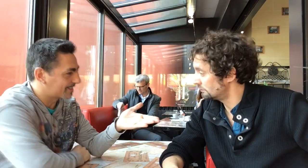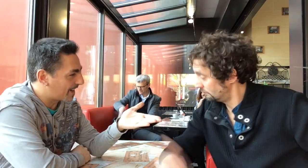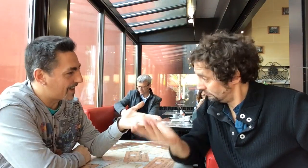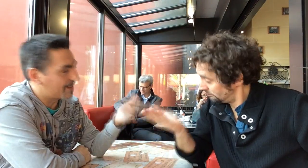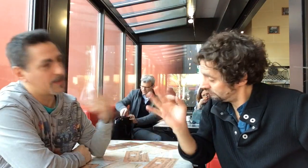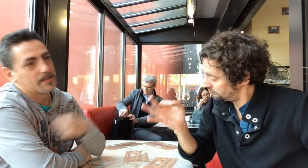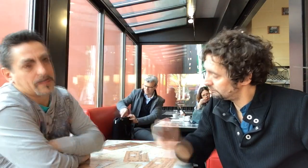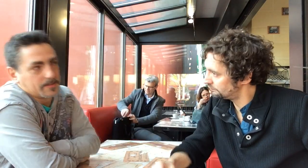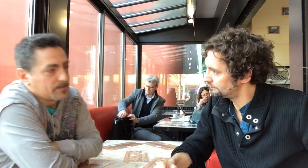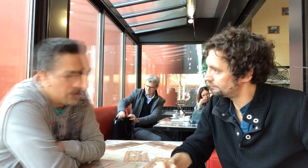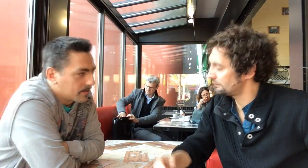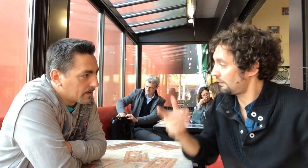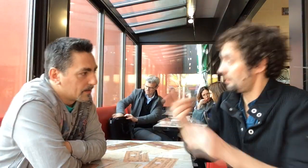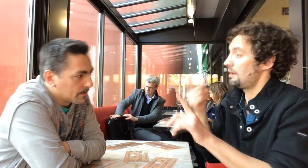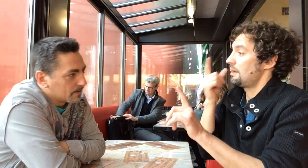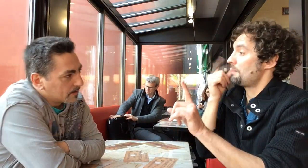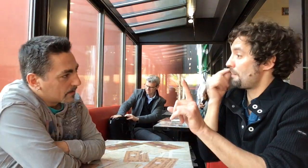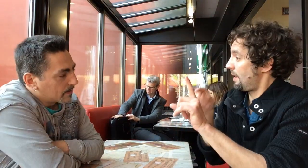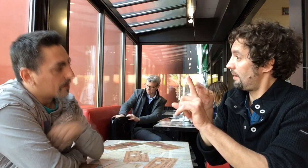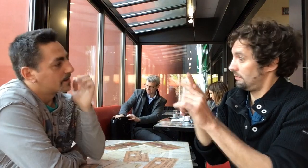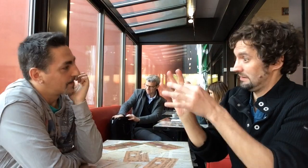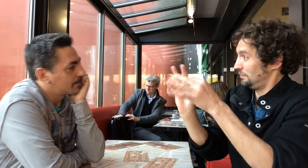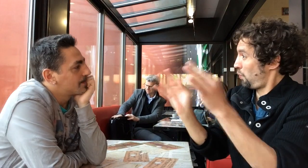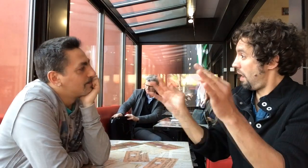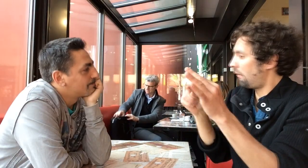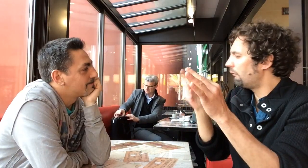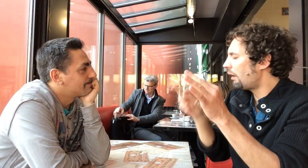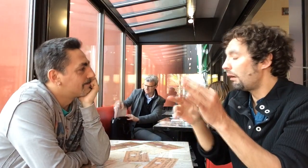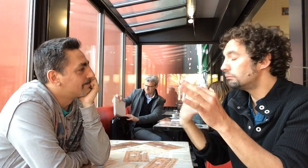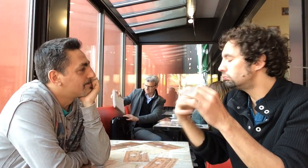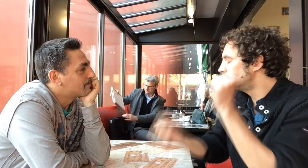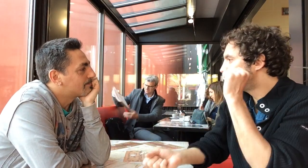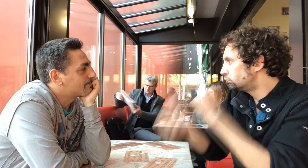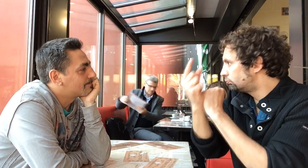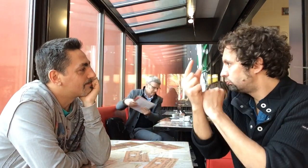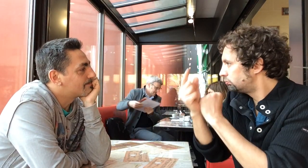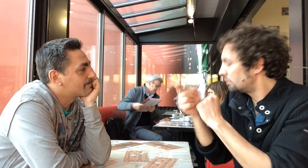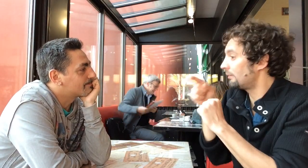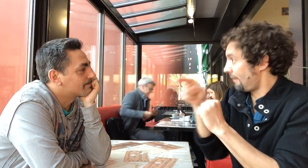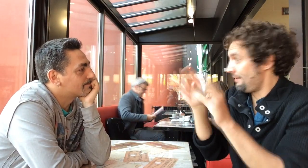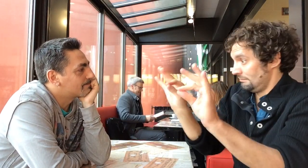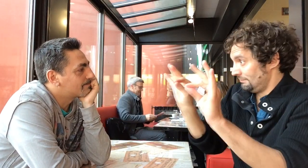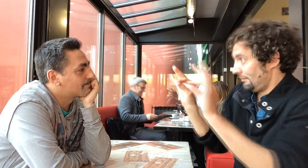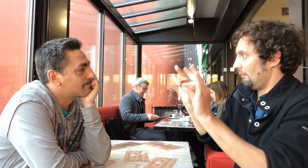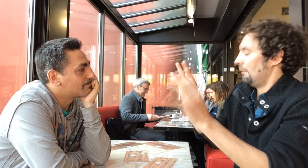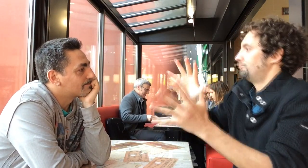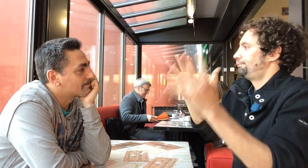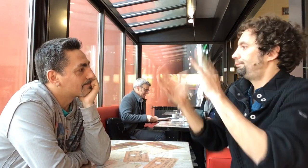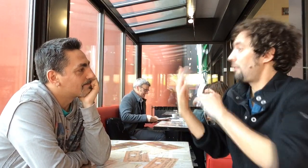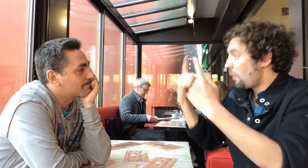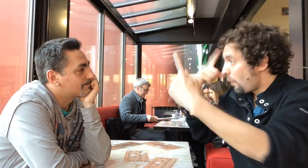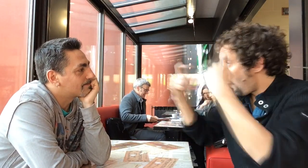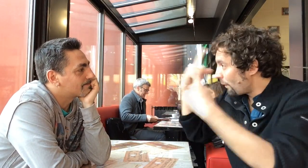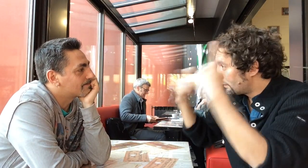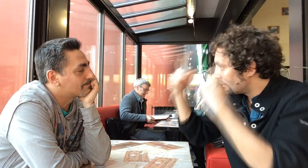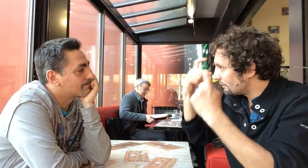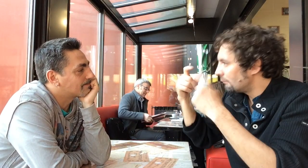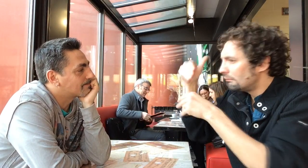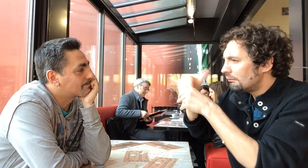bosser avec nous Vision virtuelle ? C'est quoi ? Une nouvelle technologie ? Non,